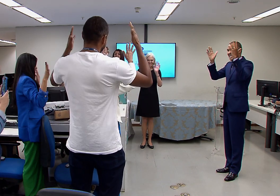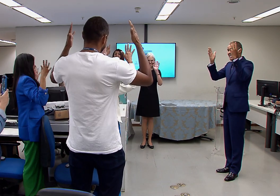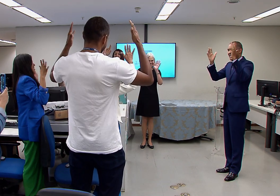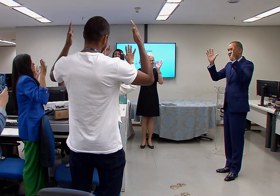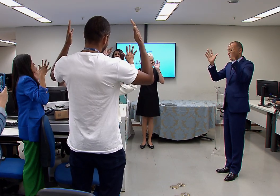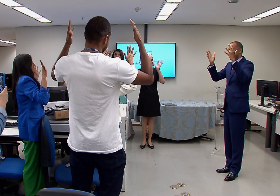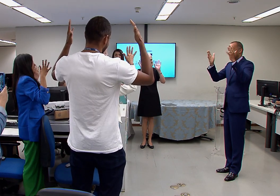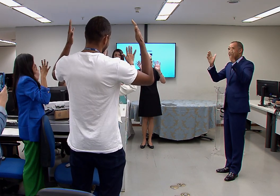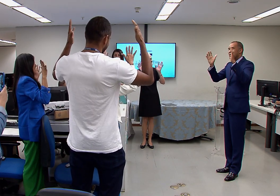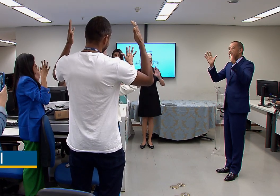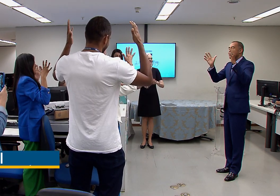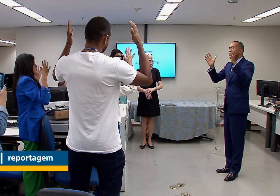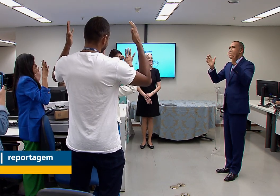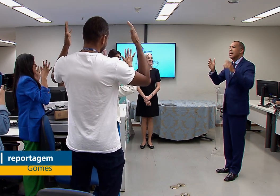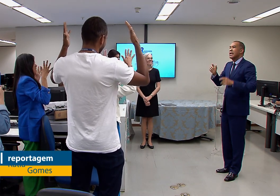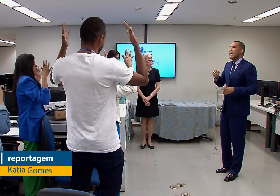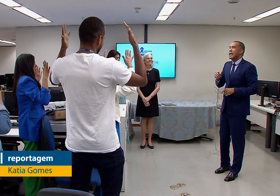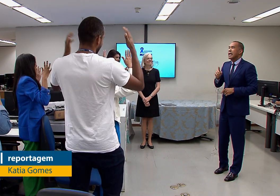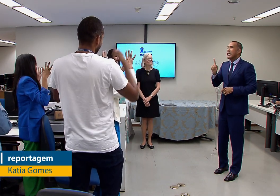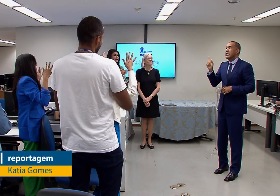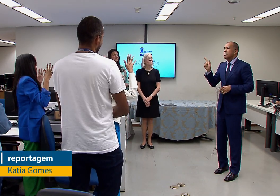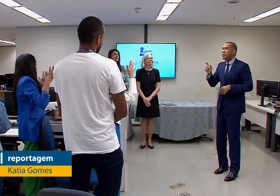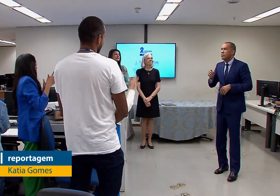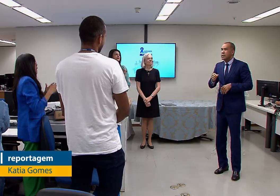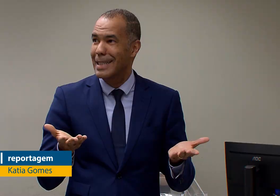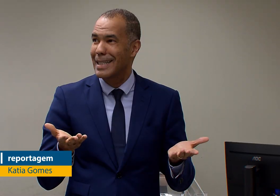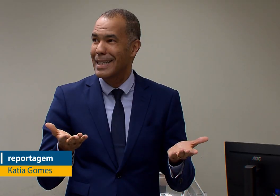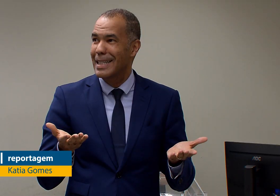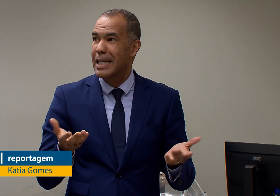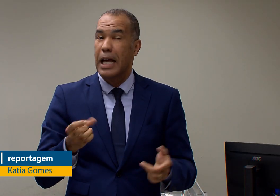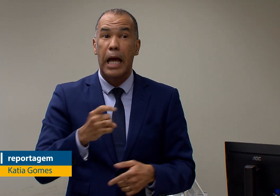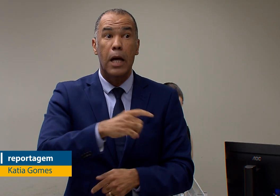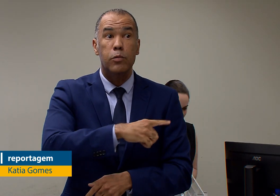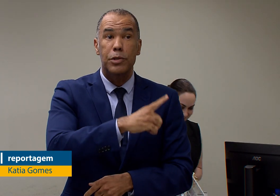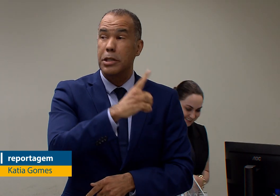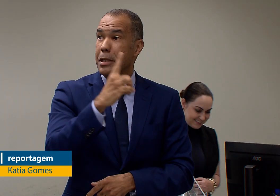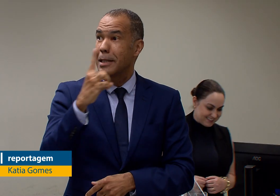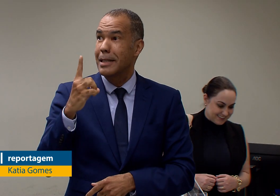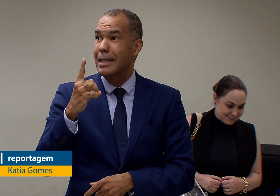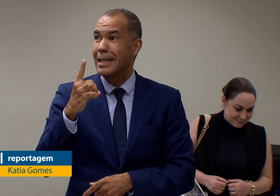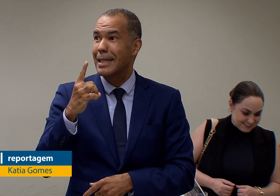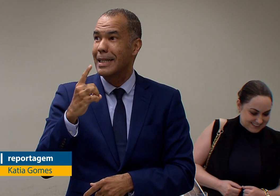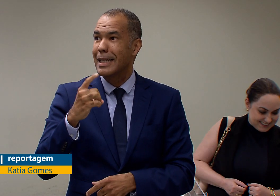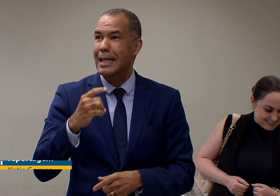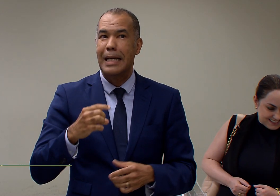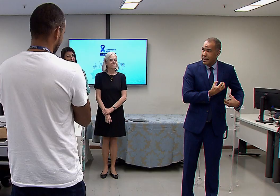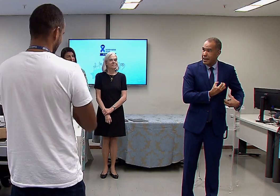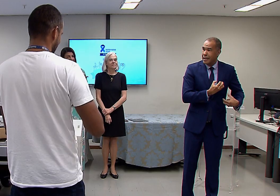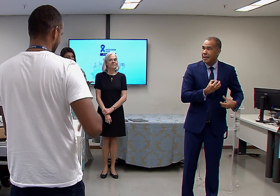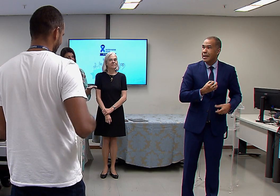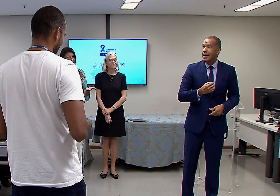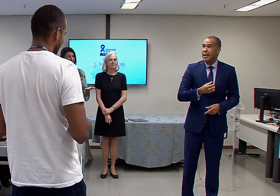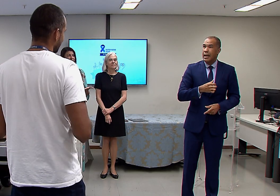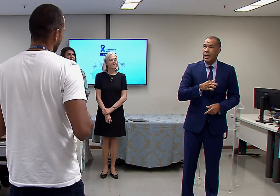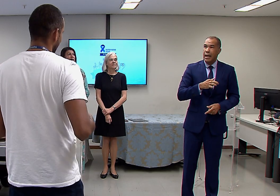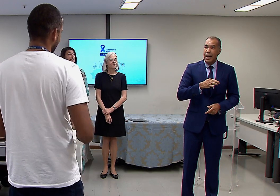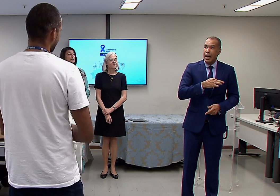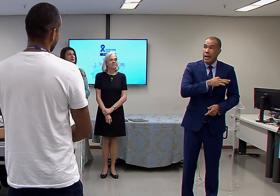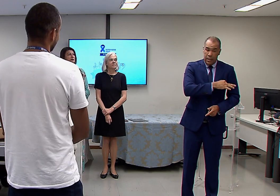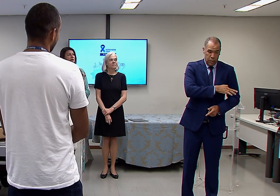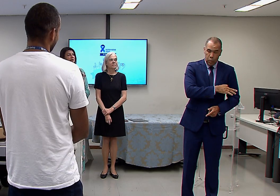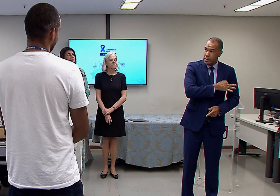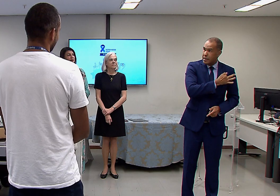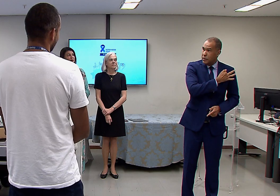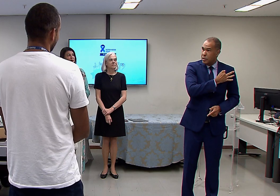com deficiência auditiva pelo Dia Nacional dos Surdos e apresentou a presidente da corte, ministra Maria